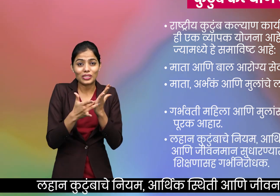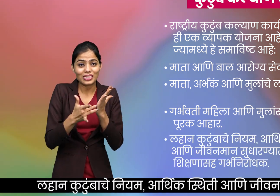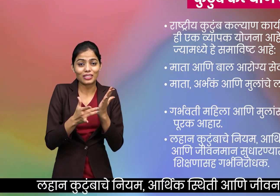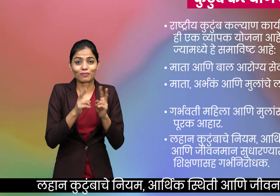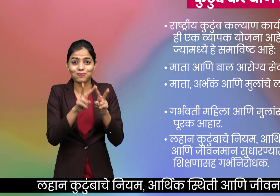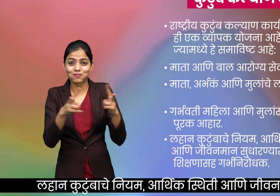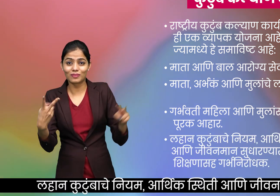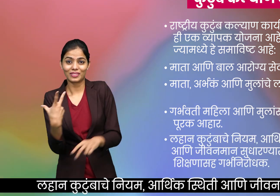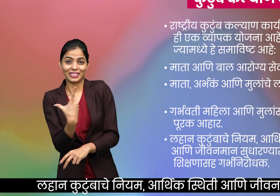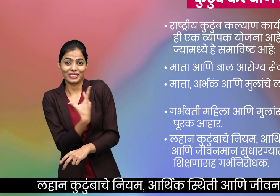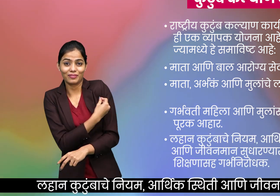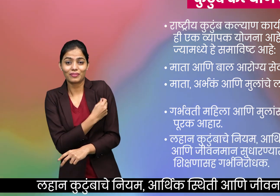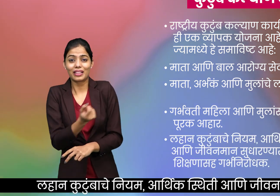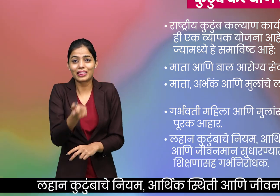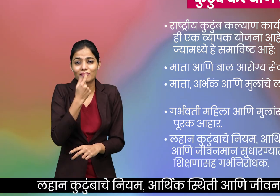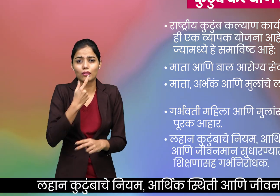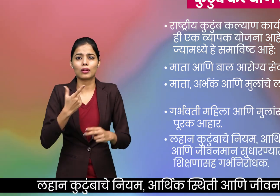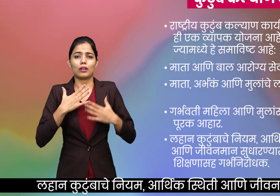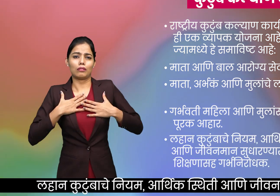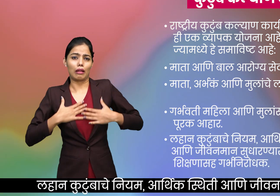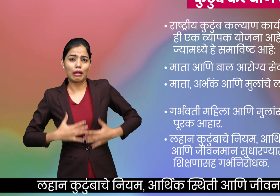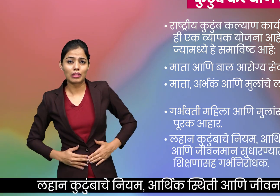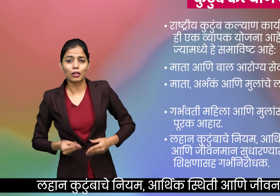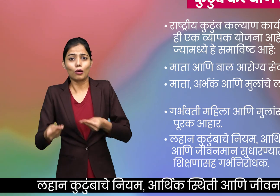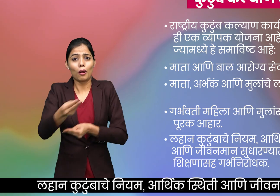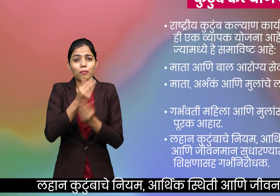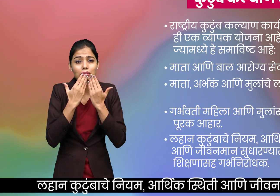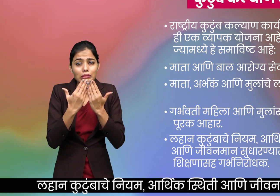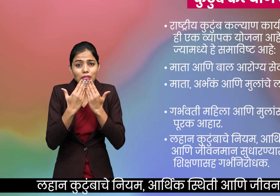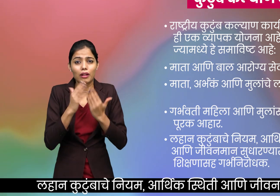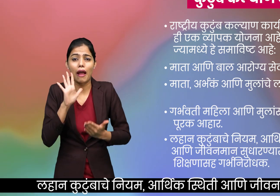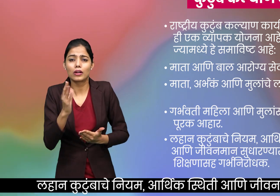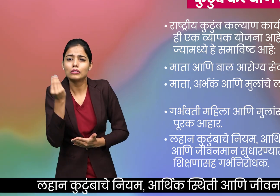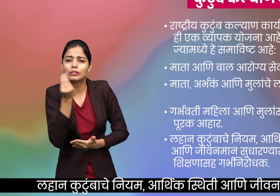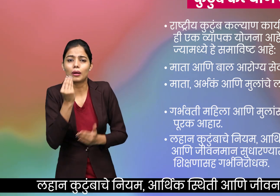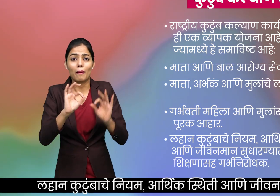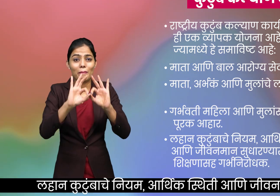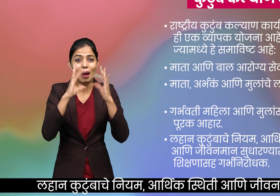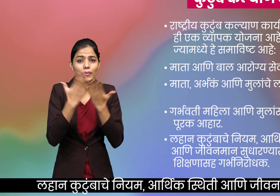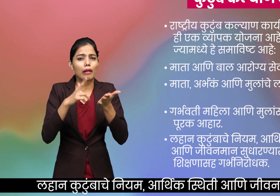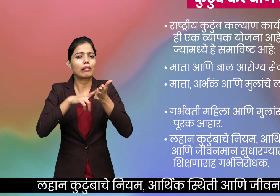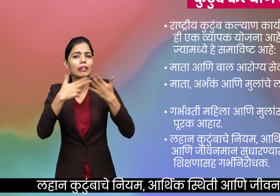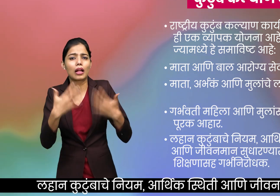लहान कुटुंबांचे नियमन, आर्थिक स्थिती आणि जीवनमान सुधारण्यासाठी